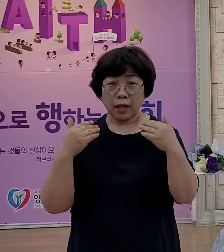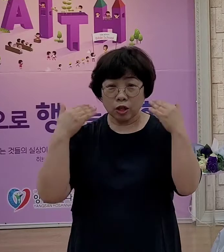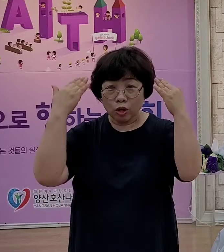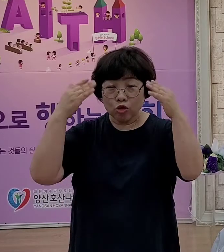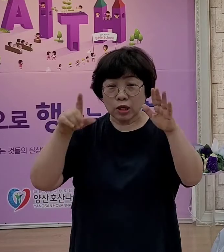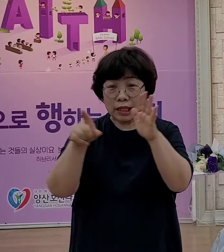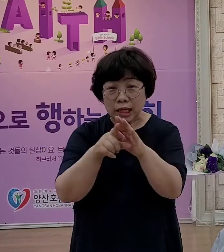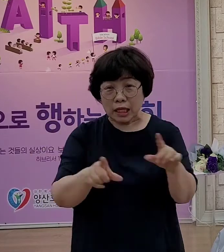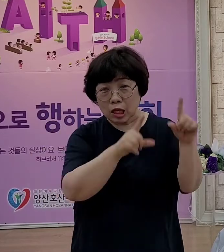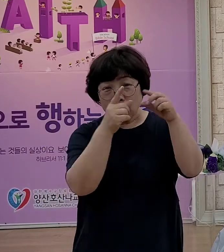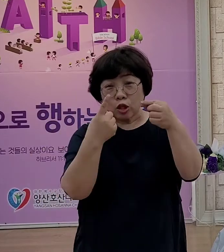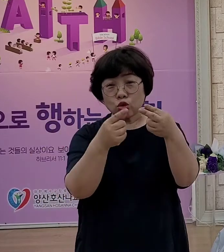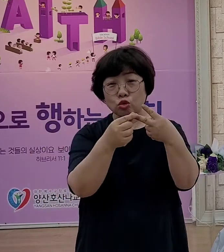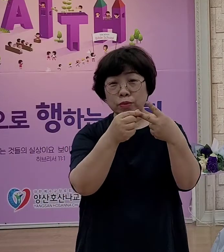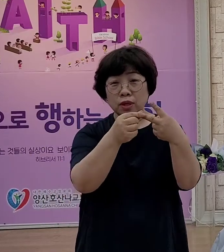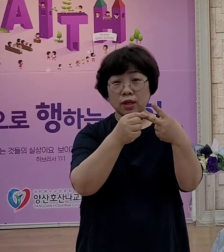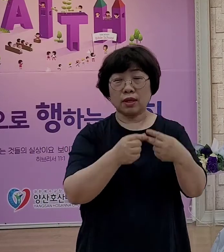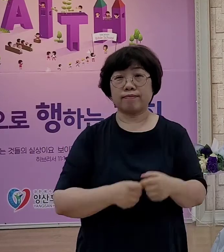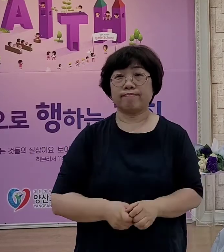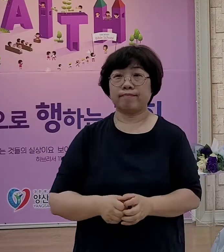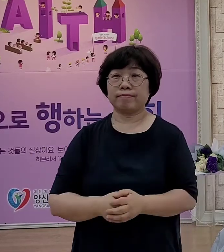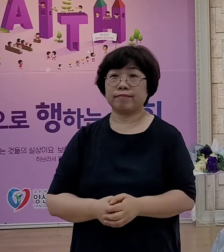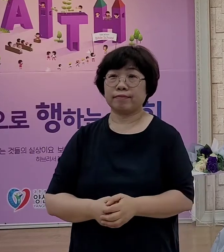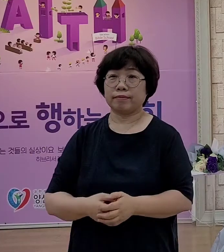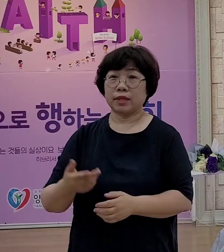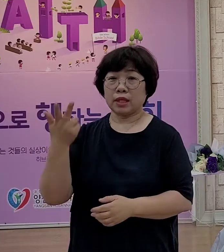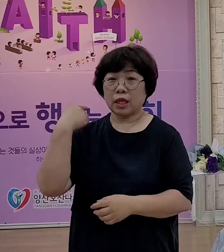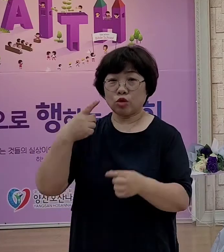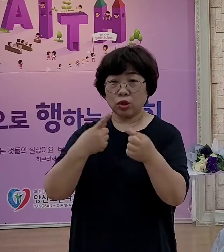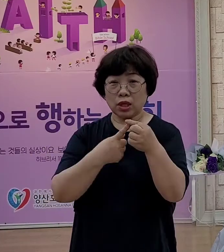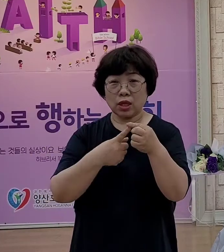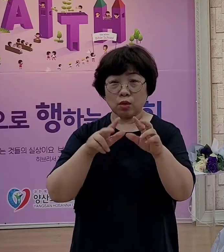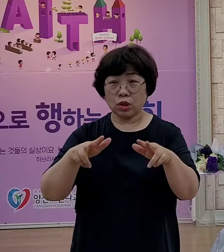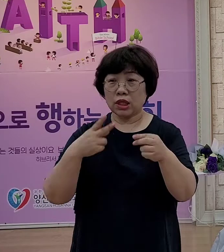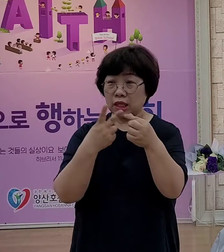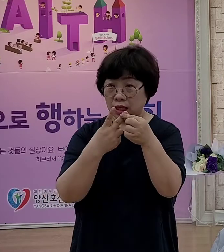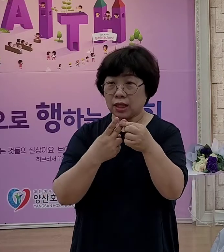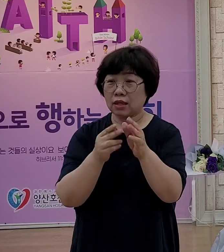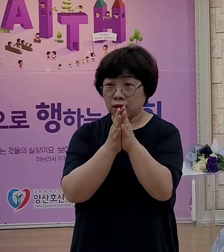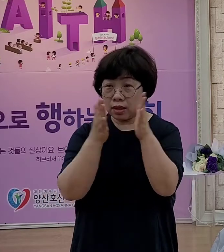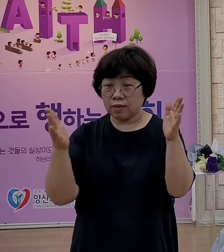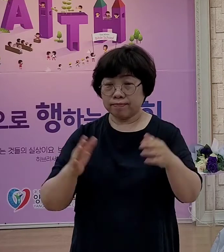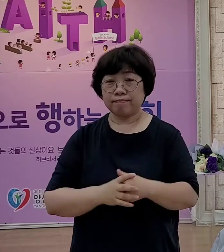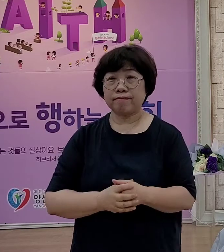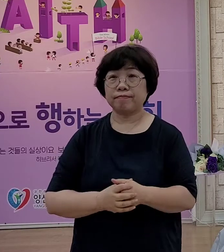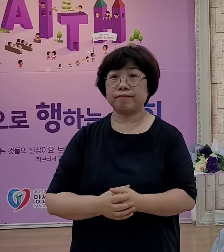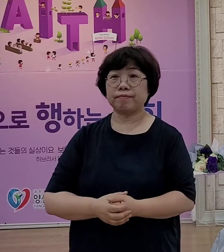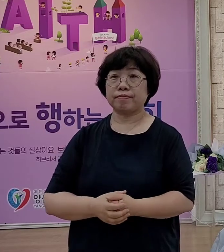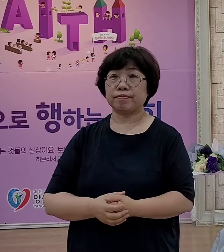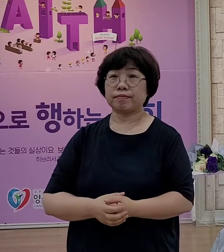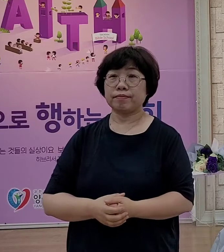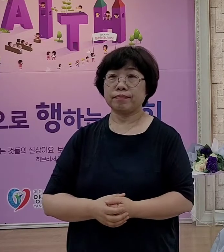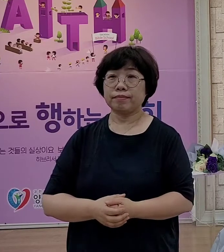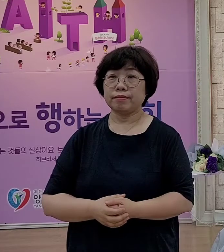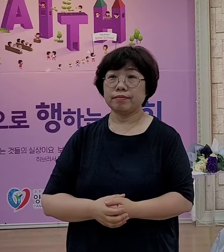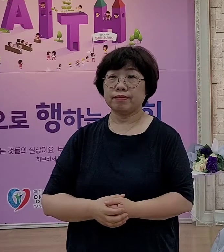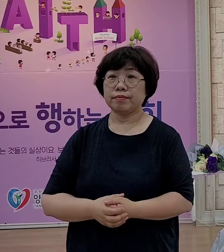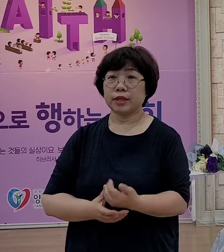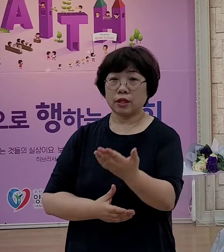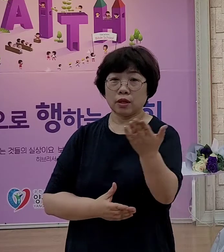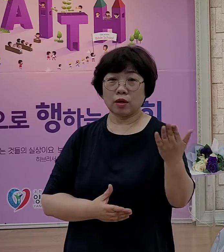신앙생활 두 번째, 지난주에 이어서 함께 다시 연결해서 말씀드리려고 합니다. 여러분,